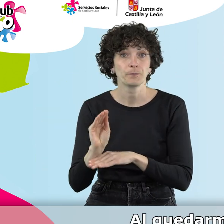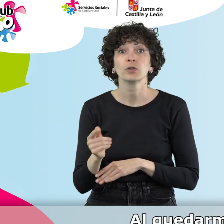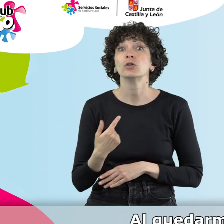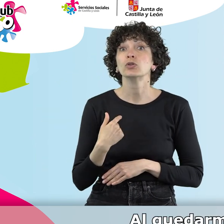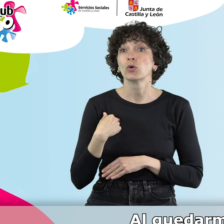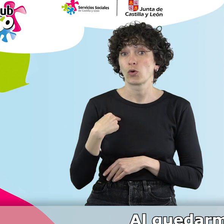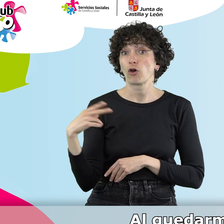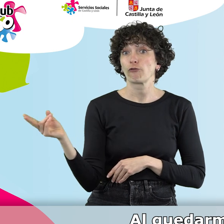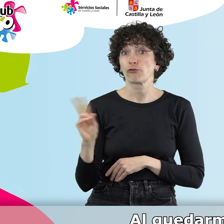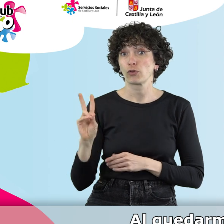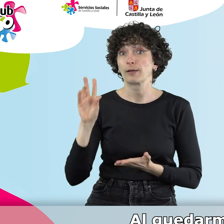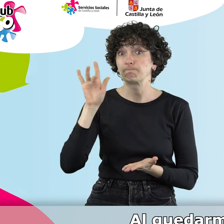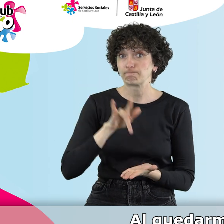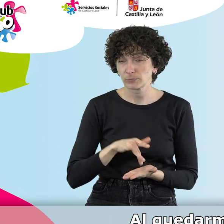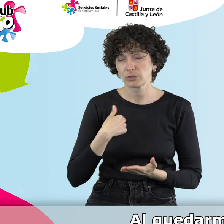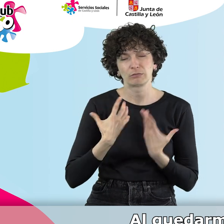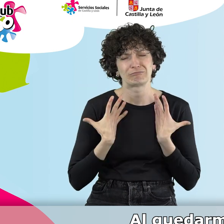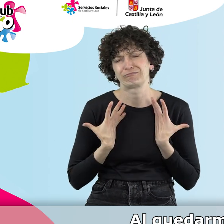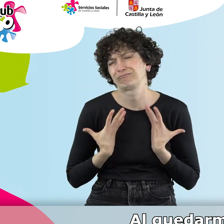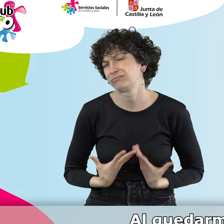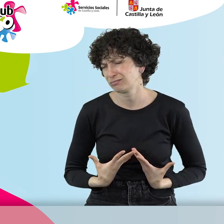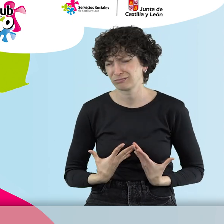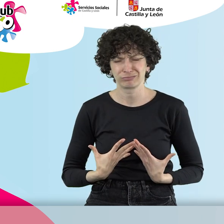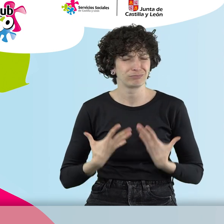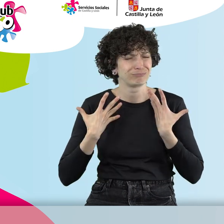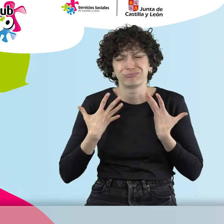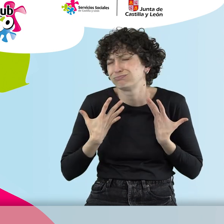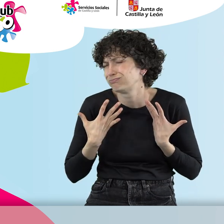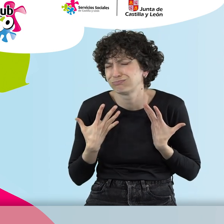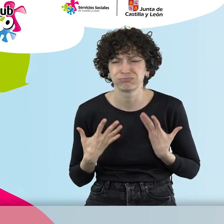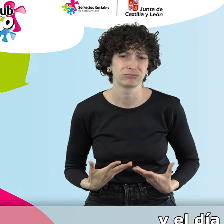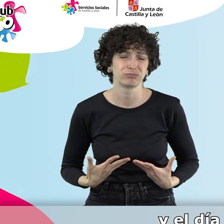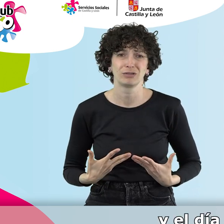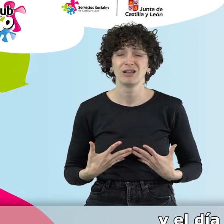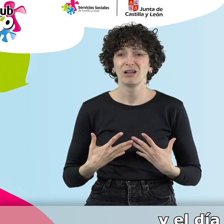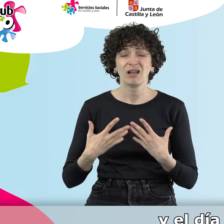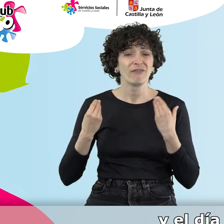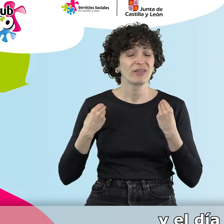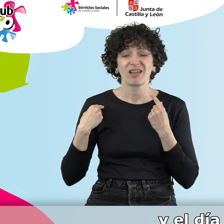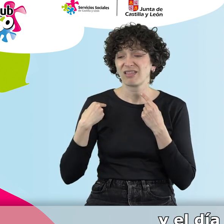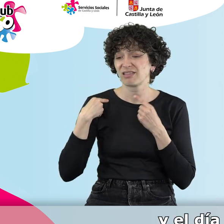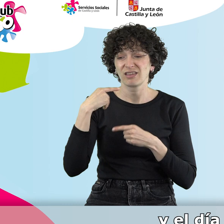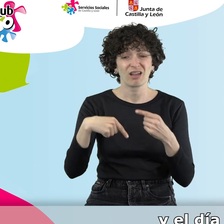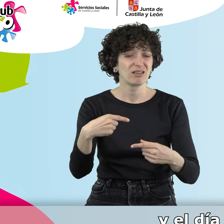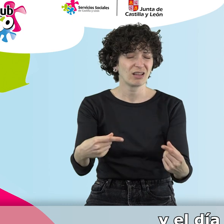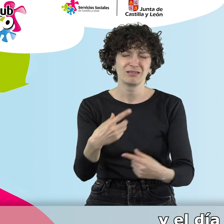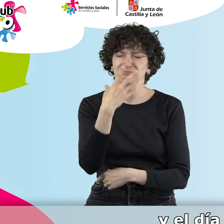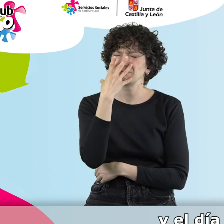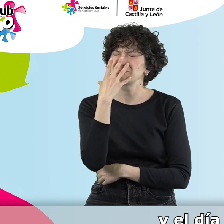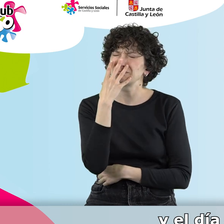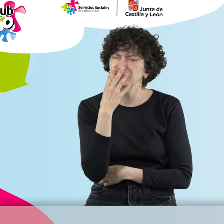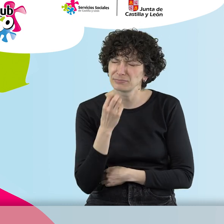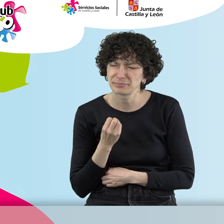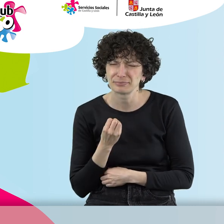viuda me quedé muy hundida, muy, muy, muy hundida, y el día a día era tremendamente